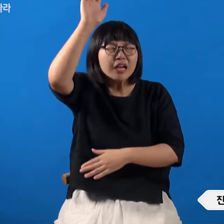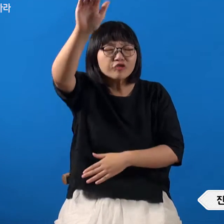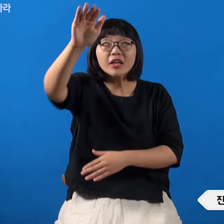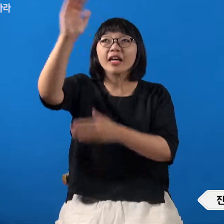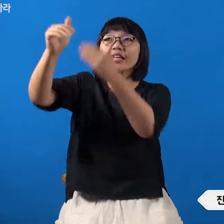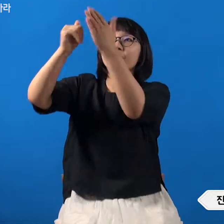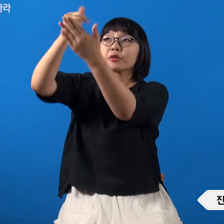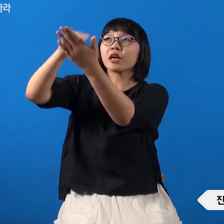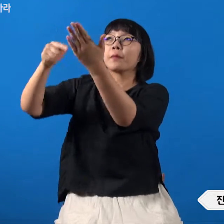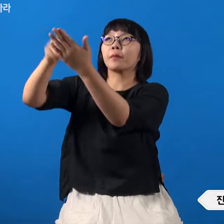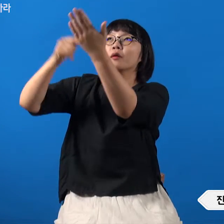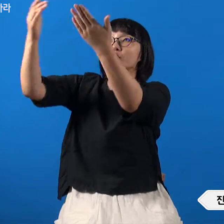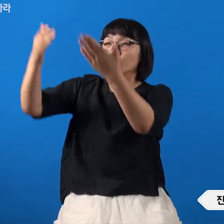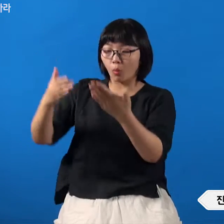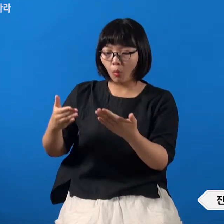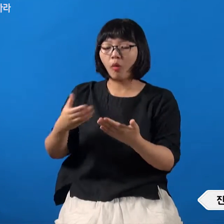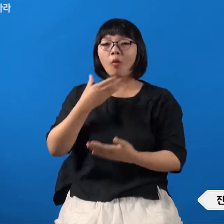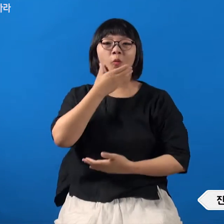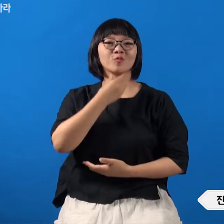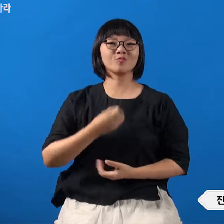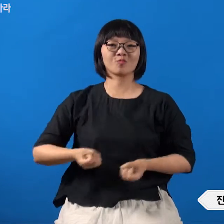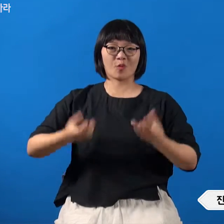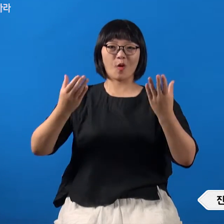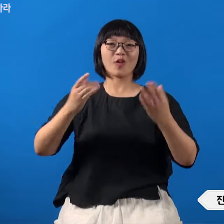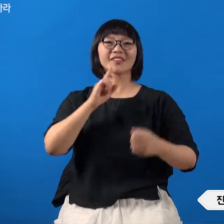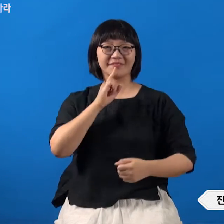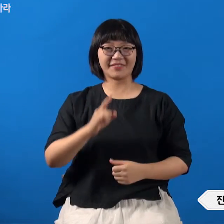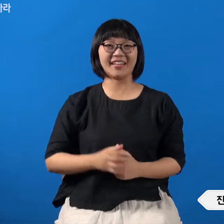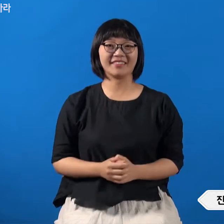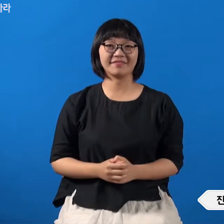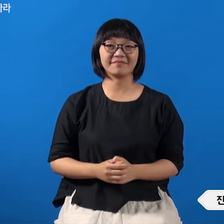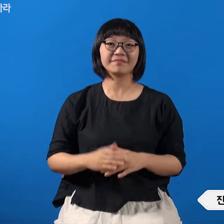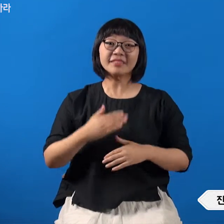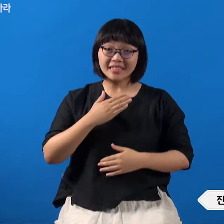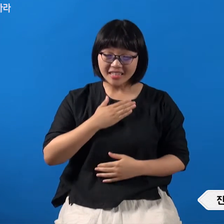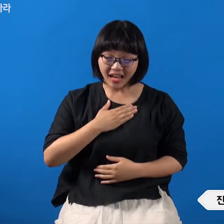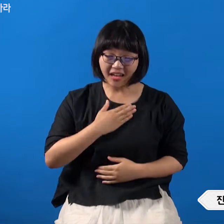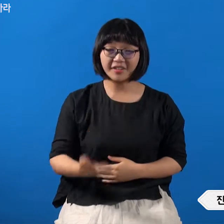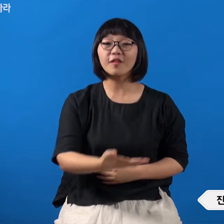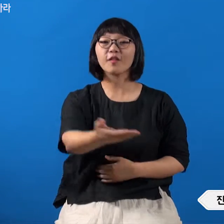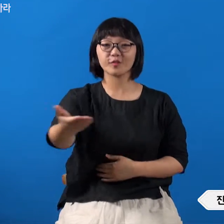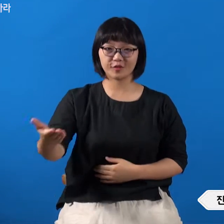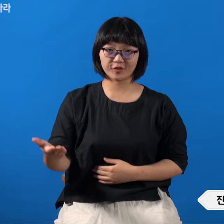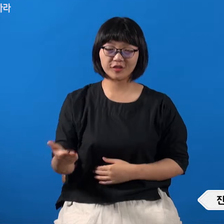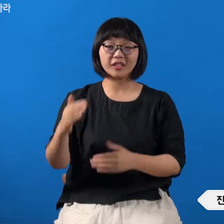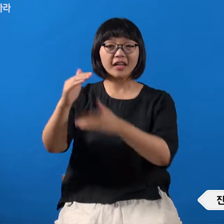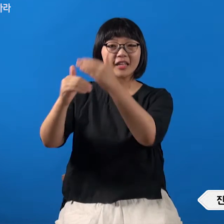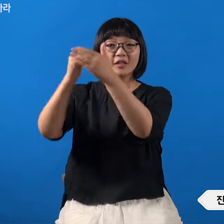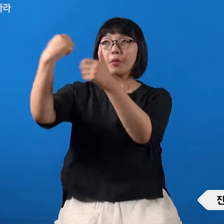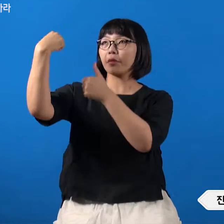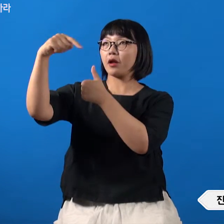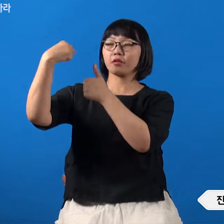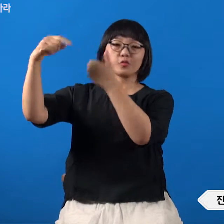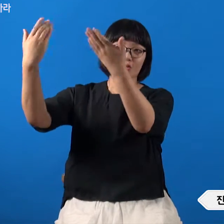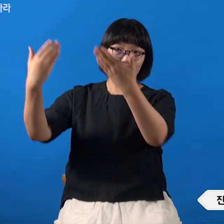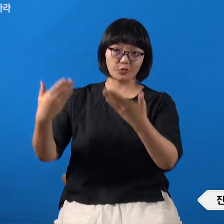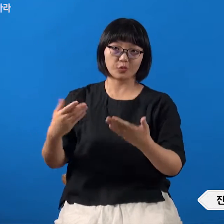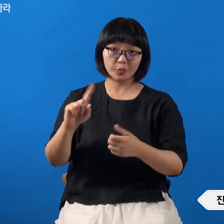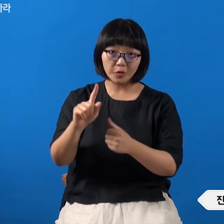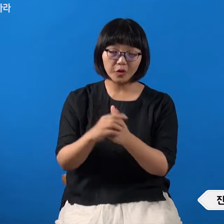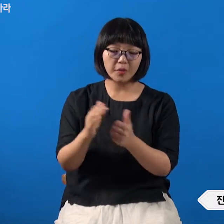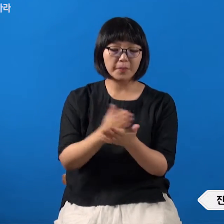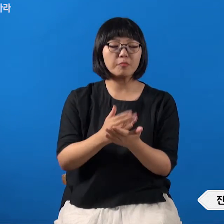말씀하고 있습니다. 오늘 성경은 여러분과 저에게 말씀합니다. 하나님께서 축복하셔서 베푸는